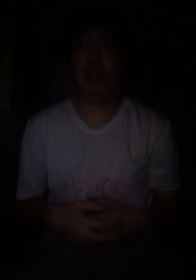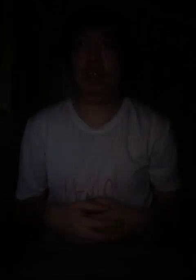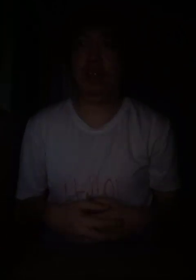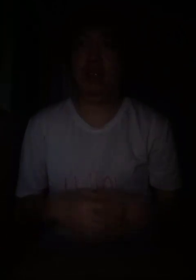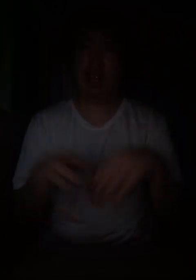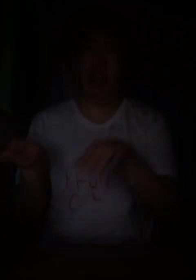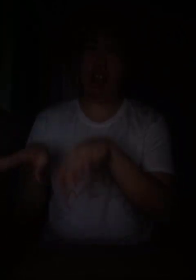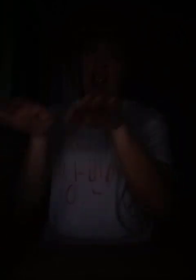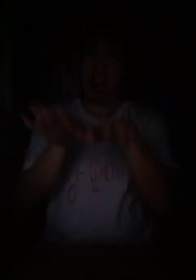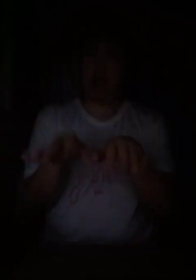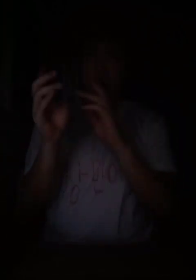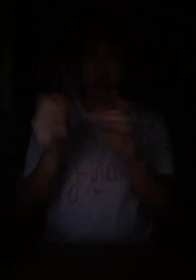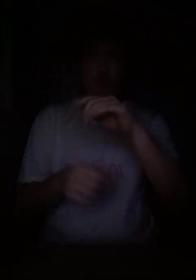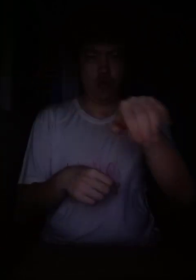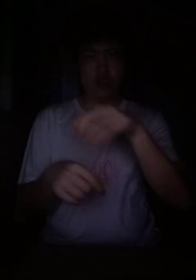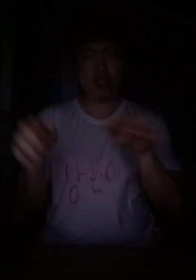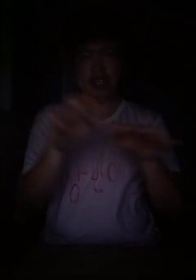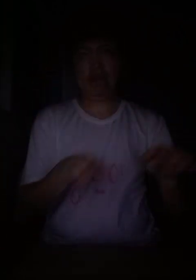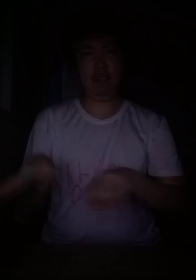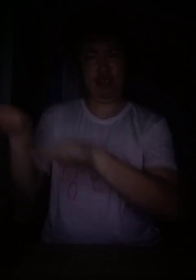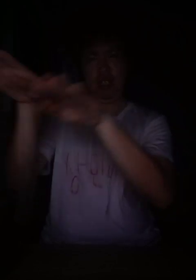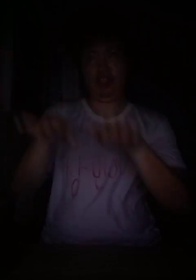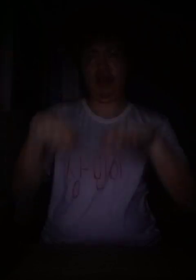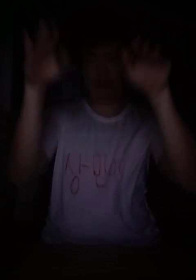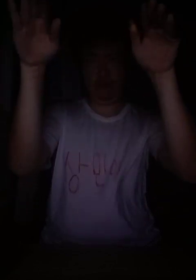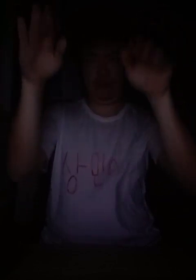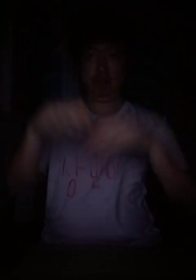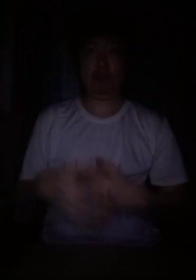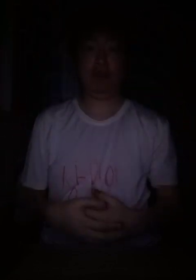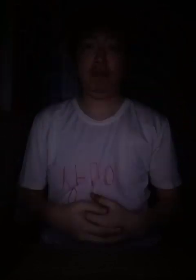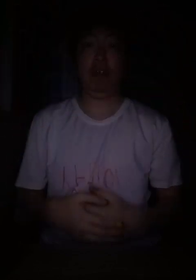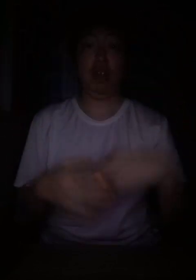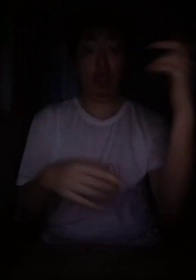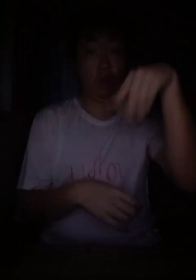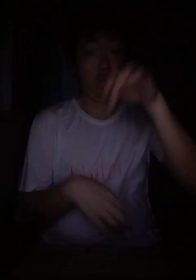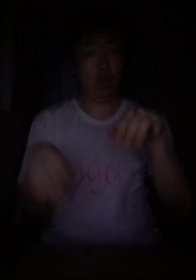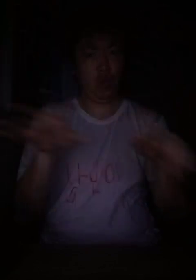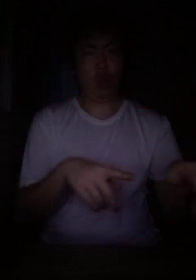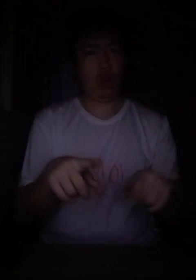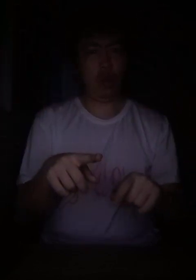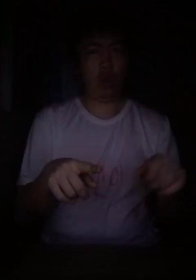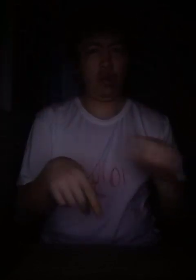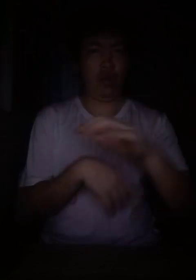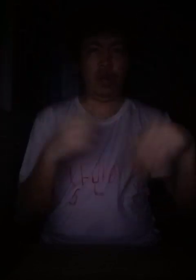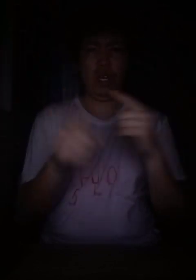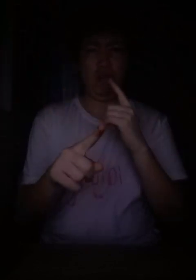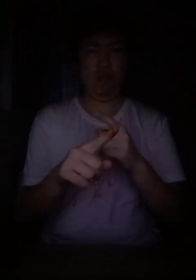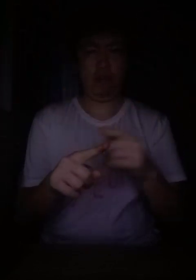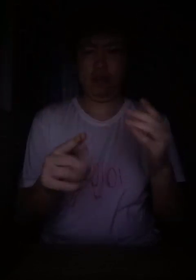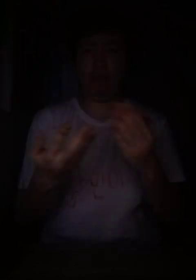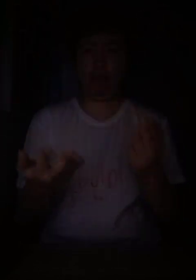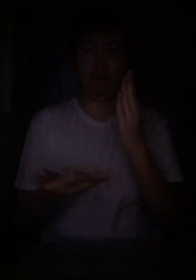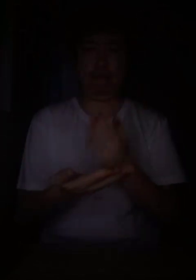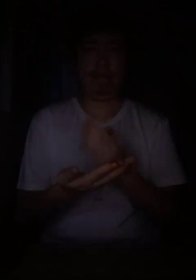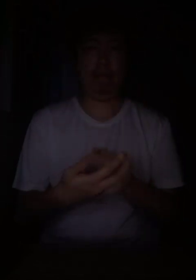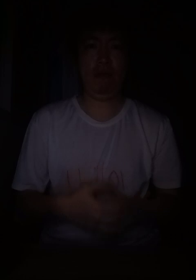하천 인근 마을이 온통 흙탕물로 뒤덮였습니다. 논과 도로, 하천이 구분되지 않을 정도입니다. 산에서